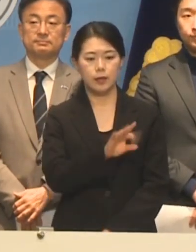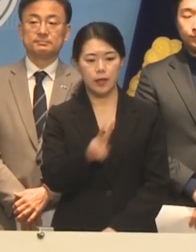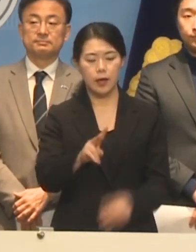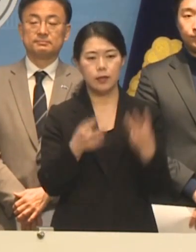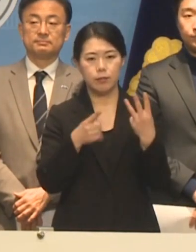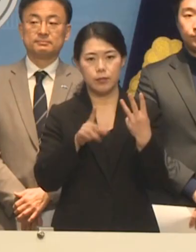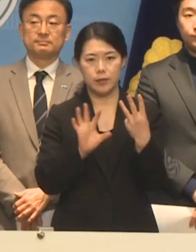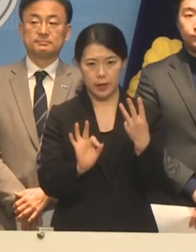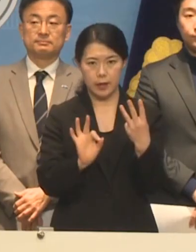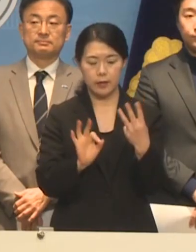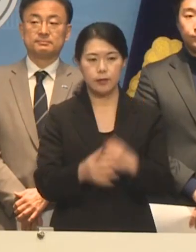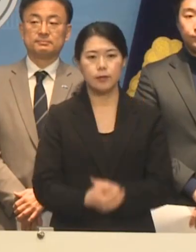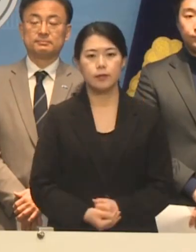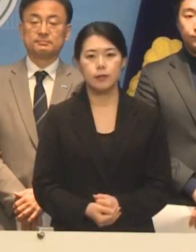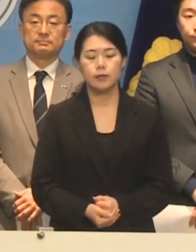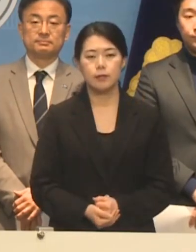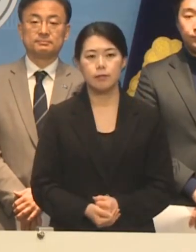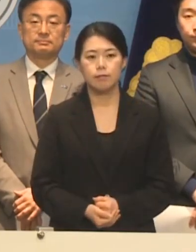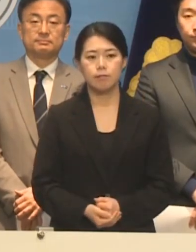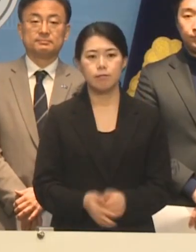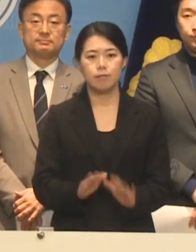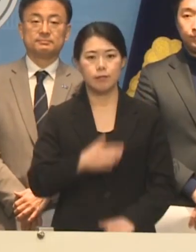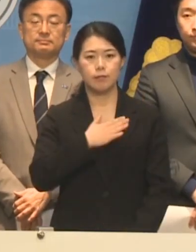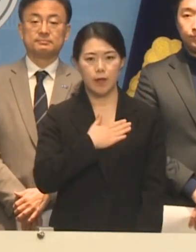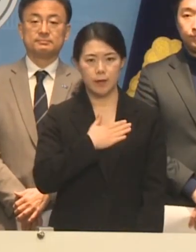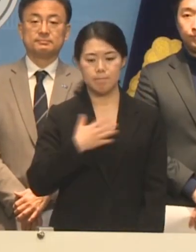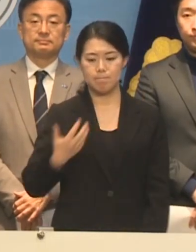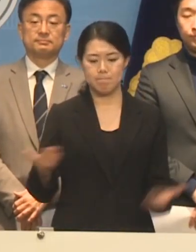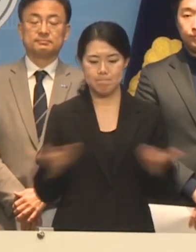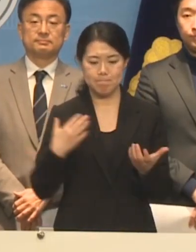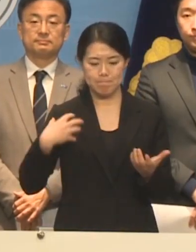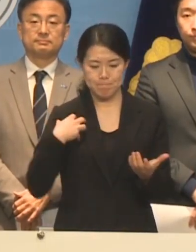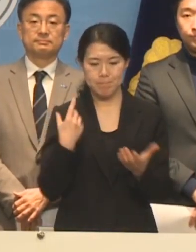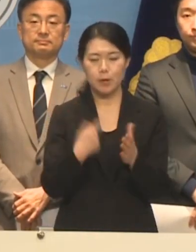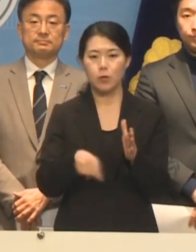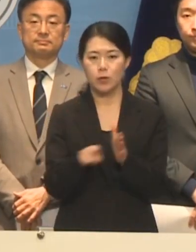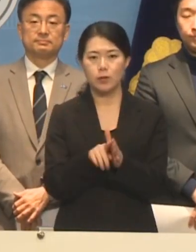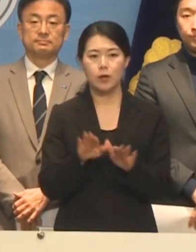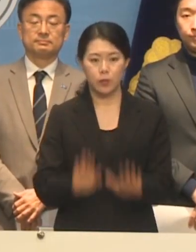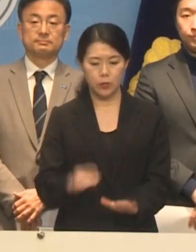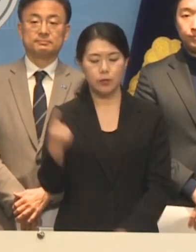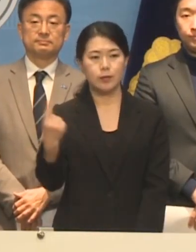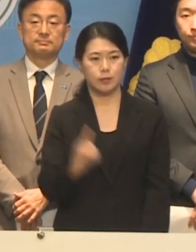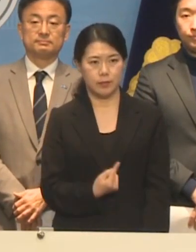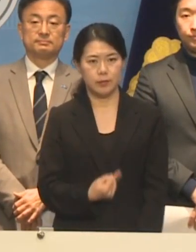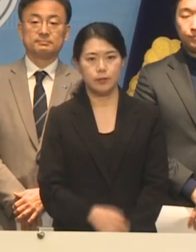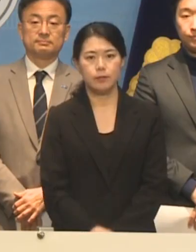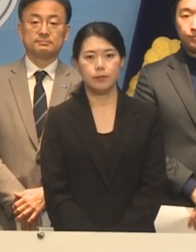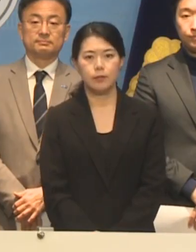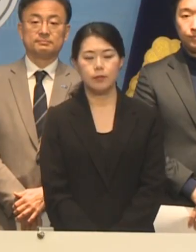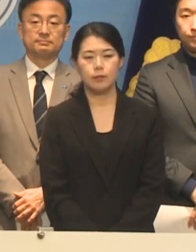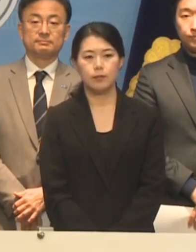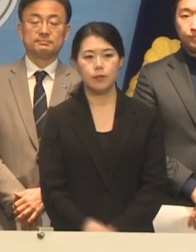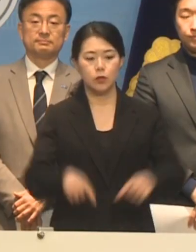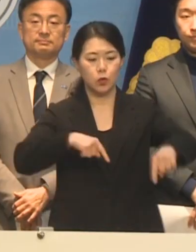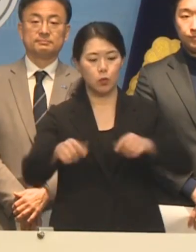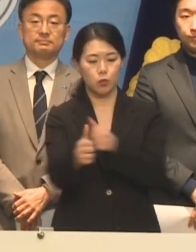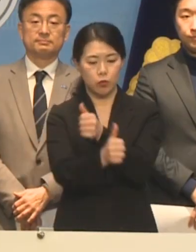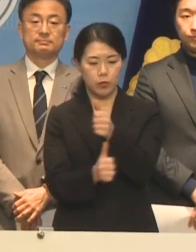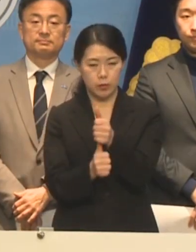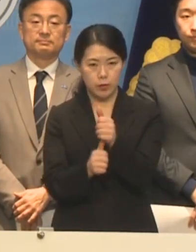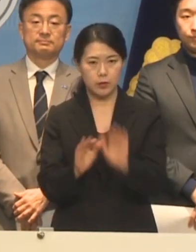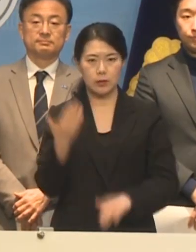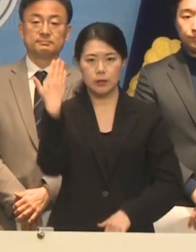정무위 의원들은 저희 본연의 일을 하기 위해서 오늘 이 자리에 섰습니다. 정무위는 지난